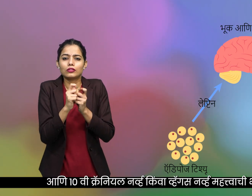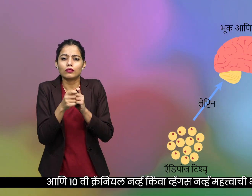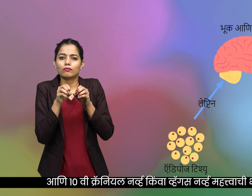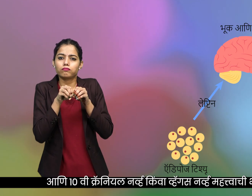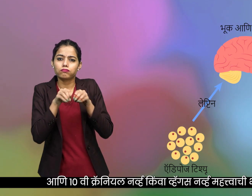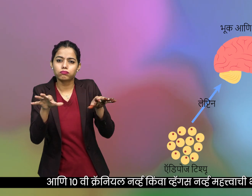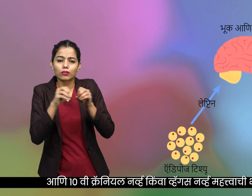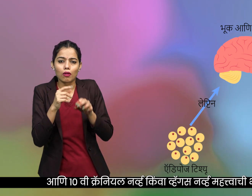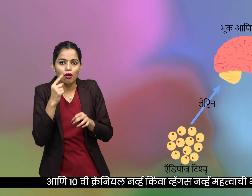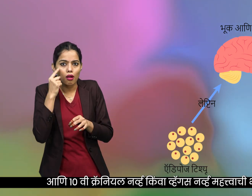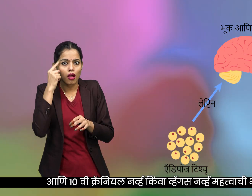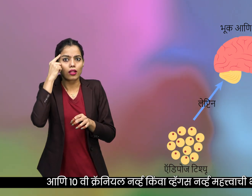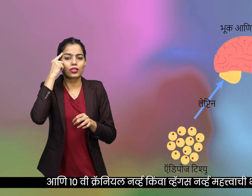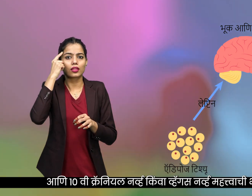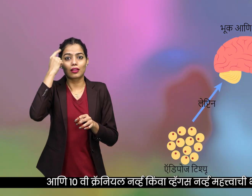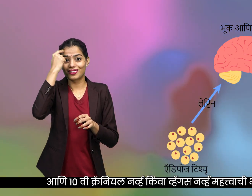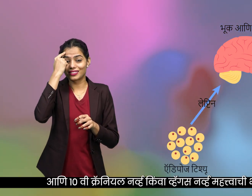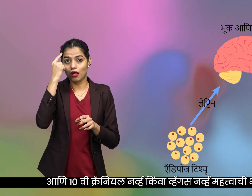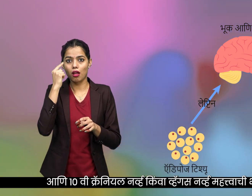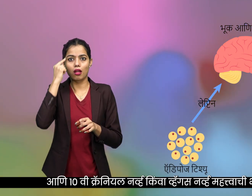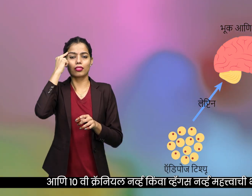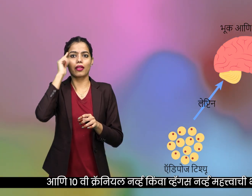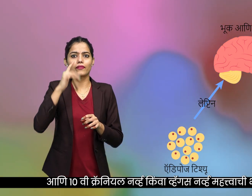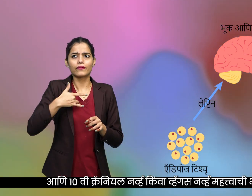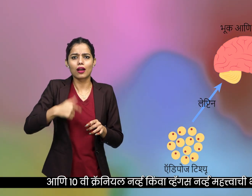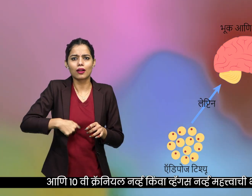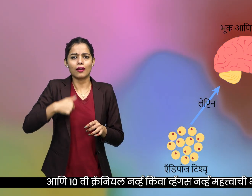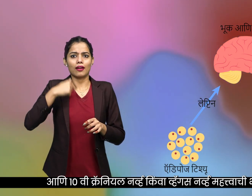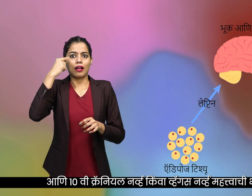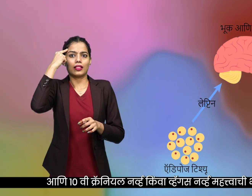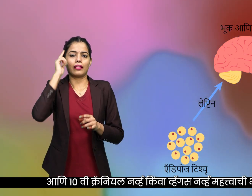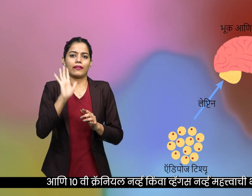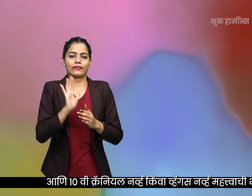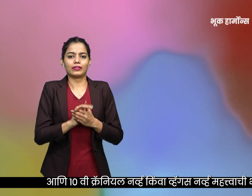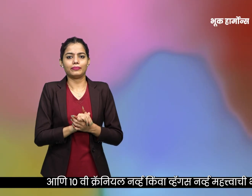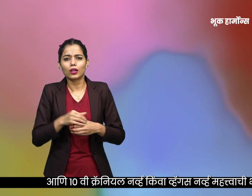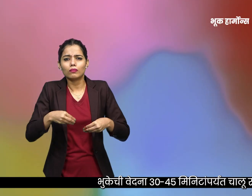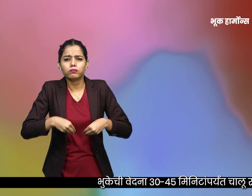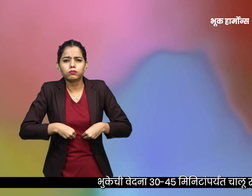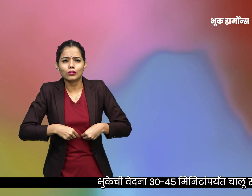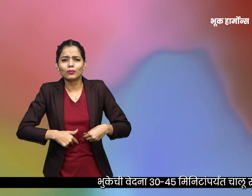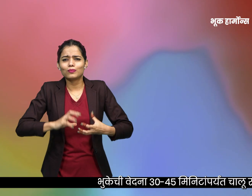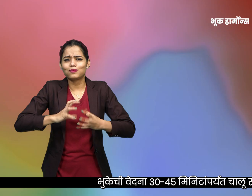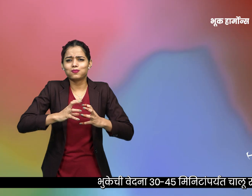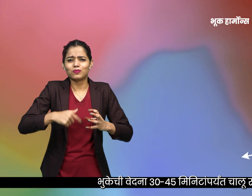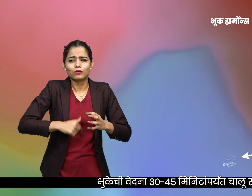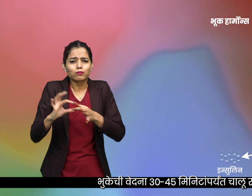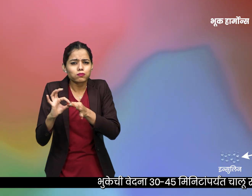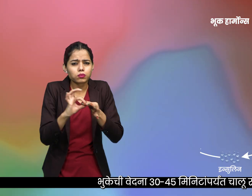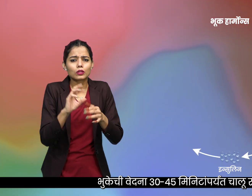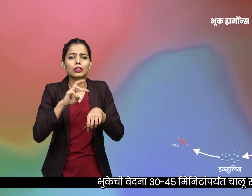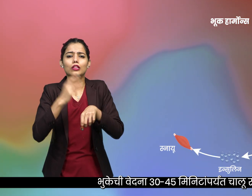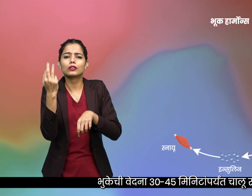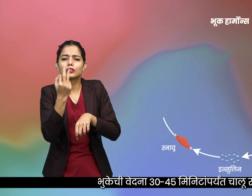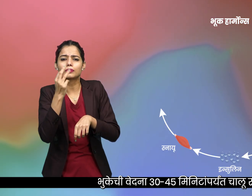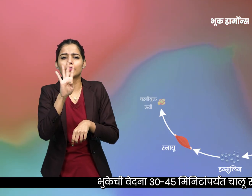वॅगस नर्व्ह महत्त्वाची भूमिका बजावतात. भुकेची वेदना 30